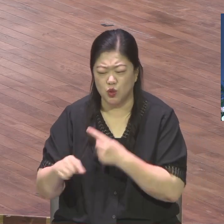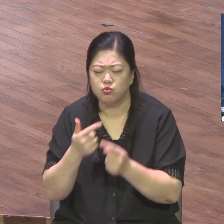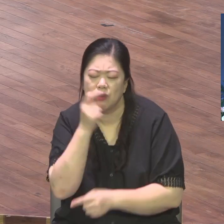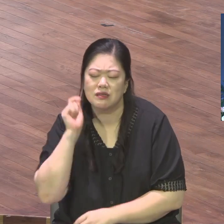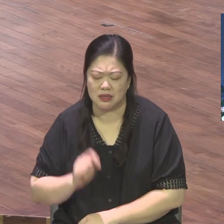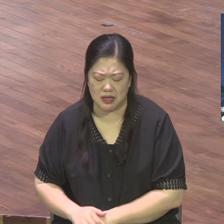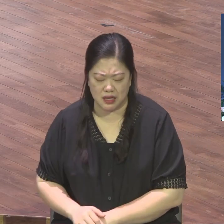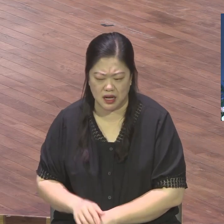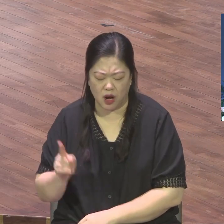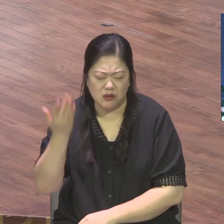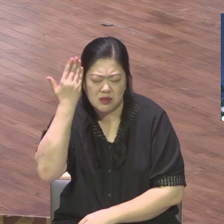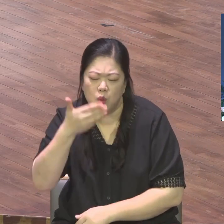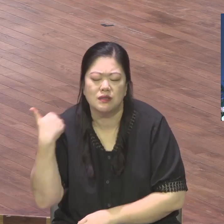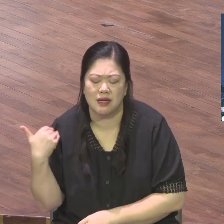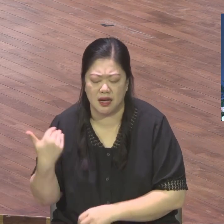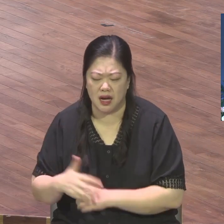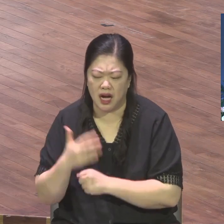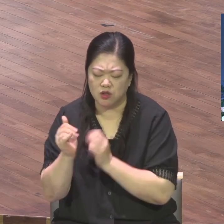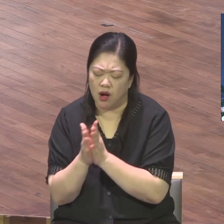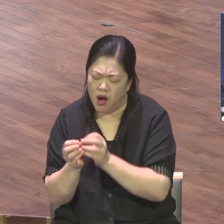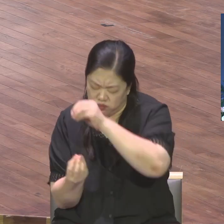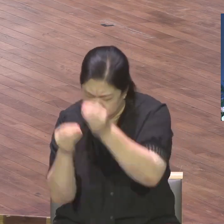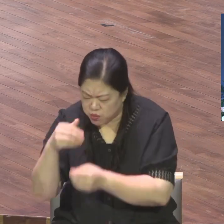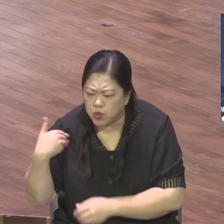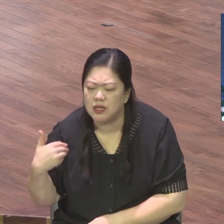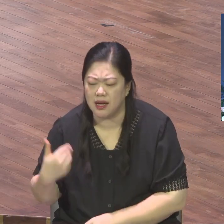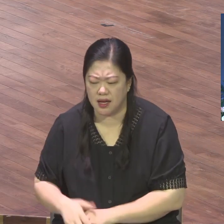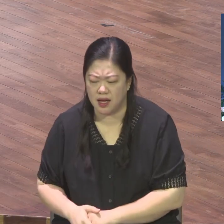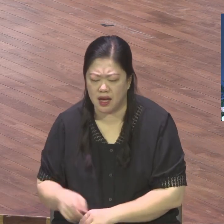무능한데 네가 뭘 해 계속